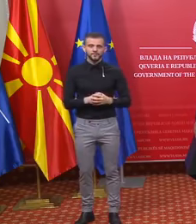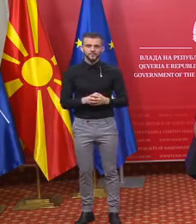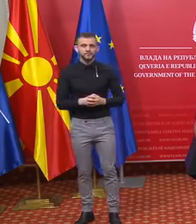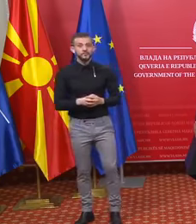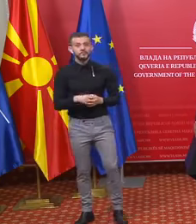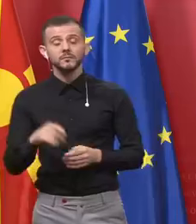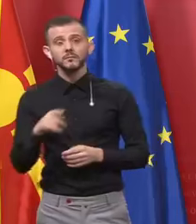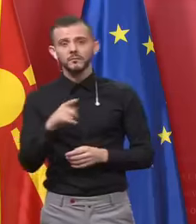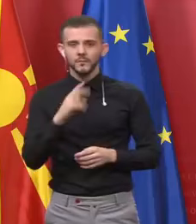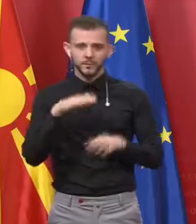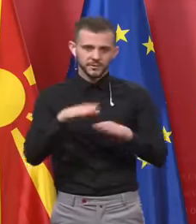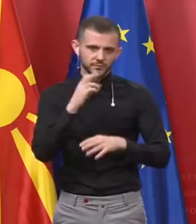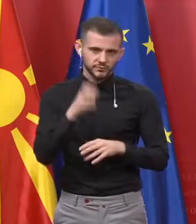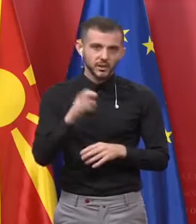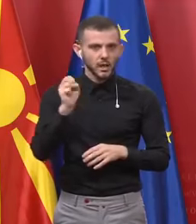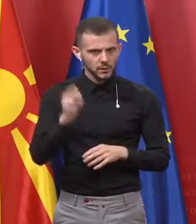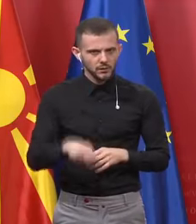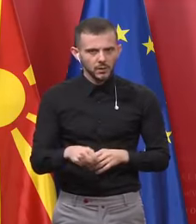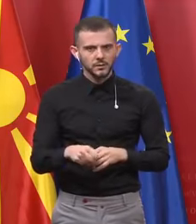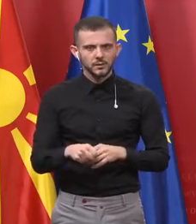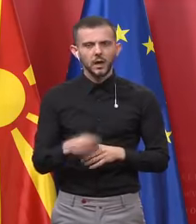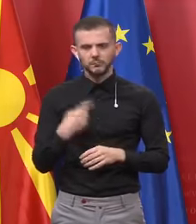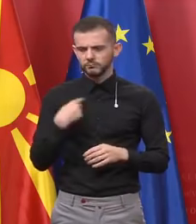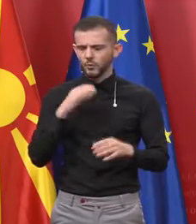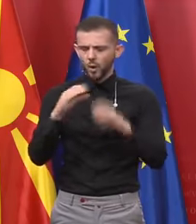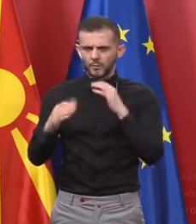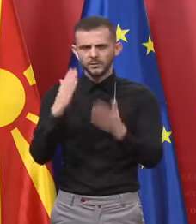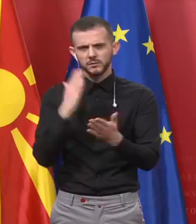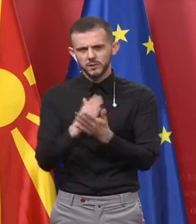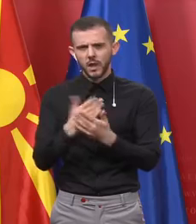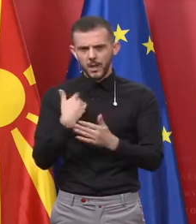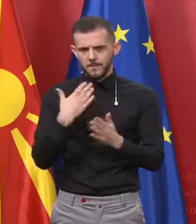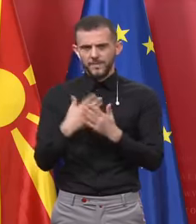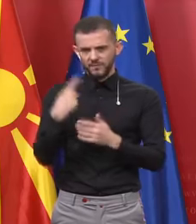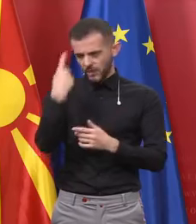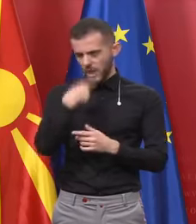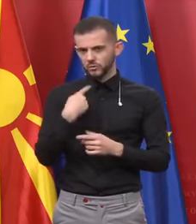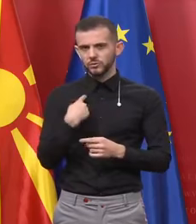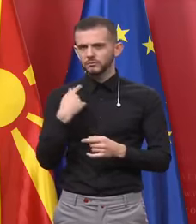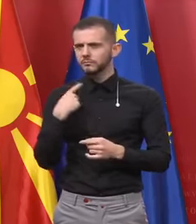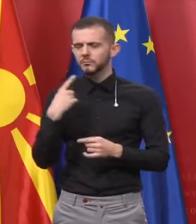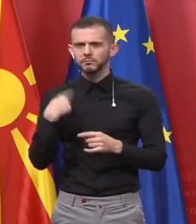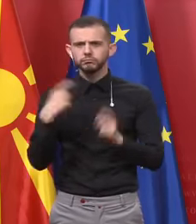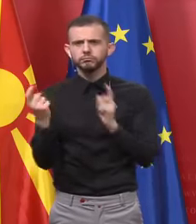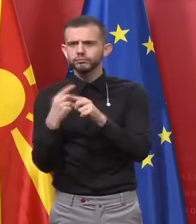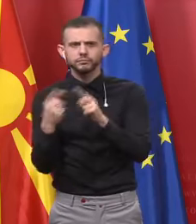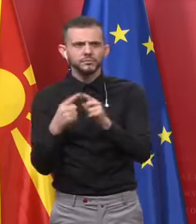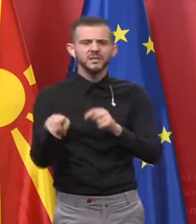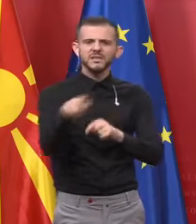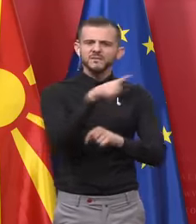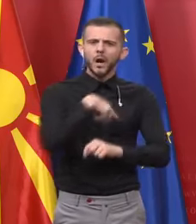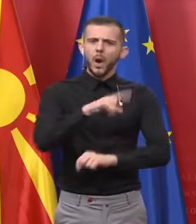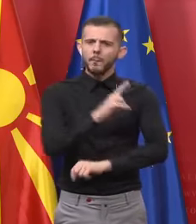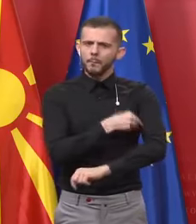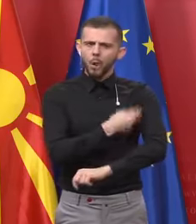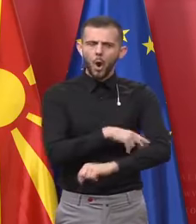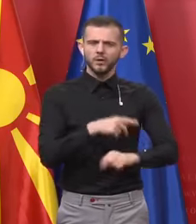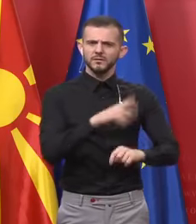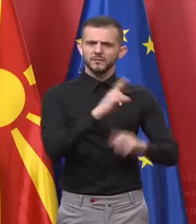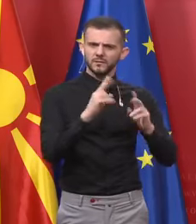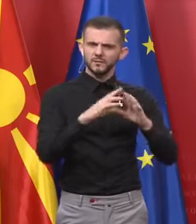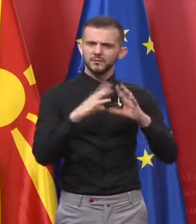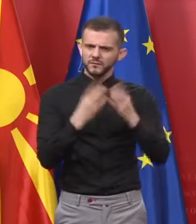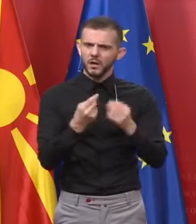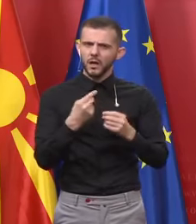Да, во интензивна секојдневна комуникација, значи јас лично разговарам со директорите на сите болници каде што се спроведува